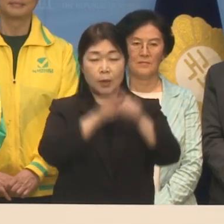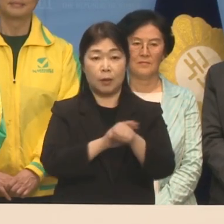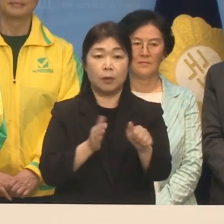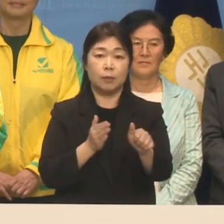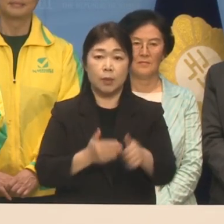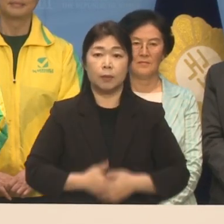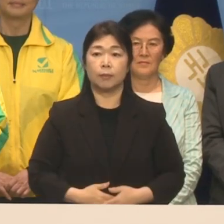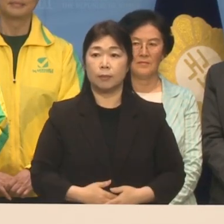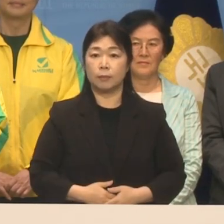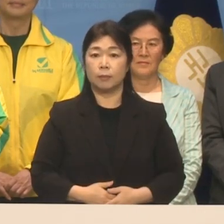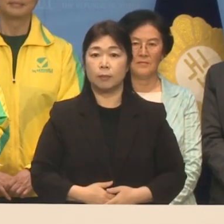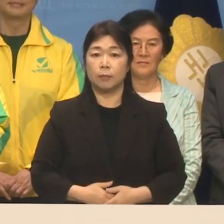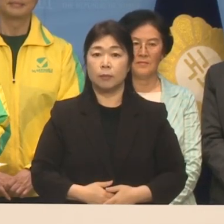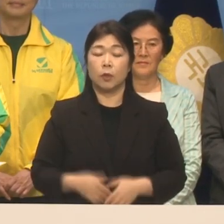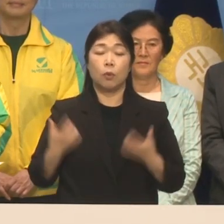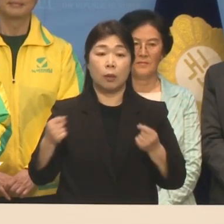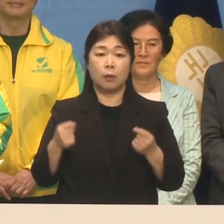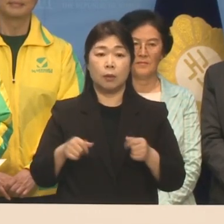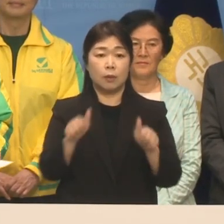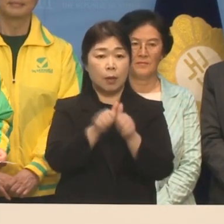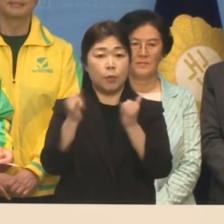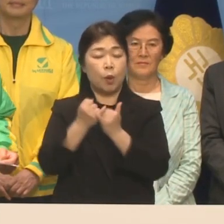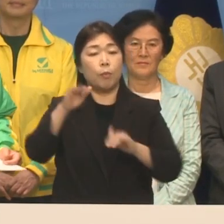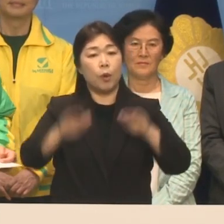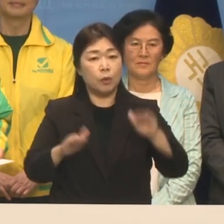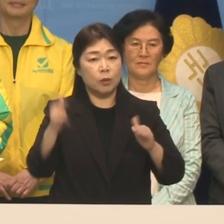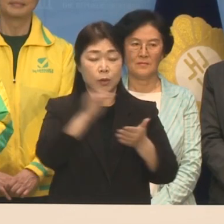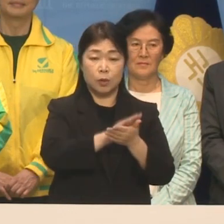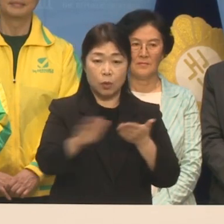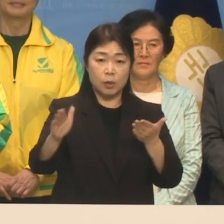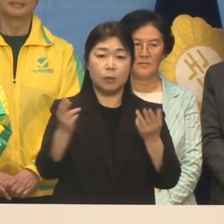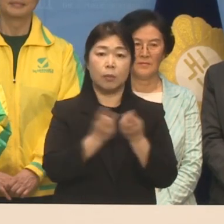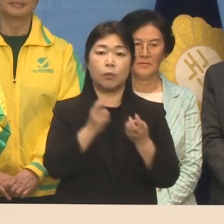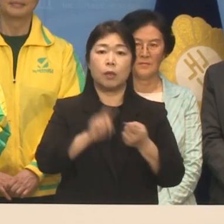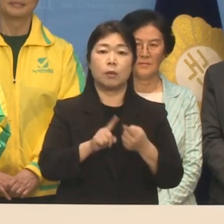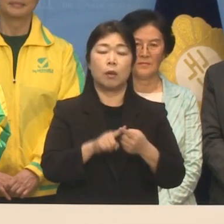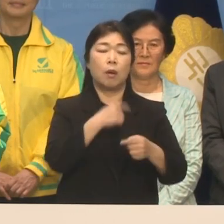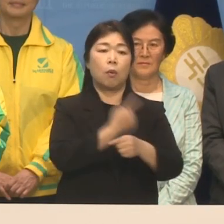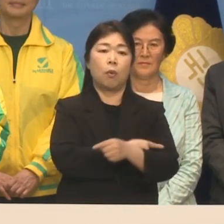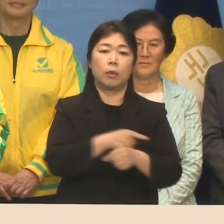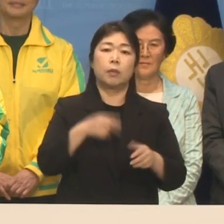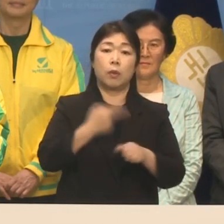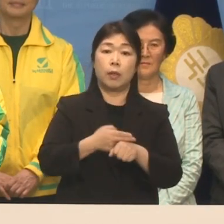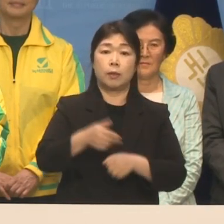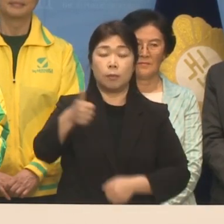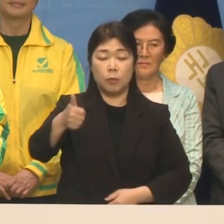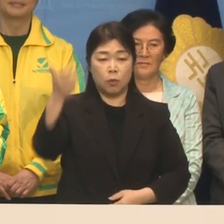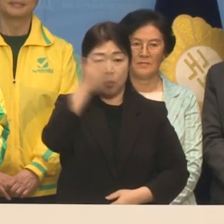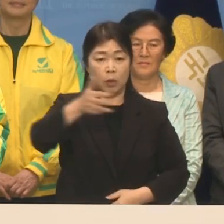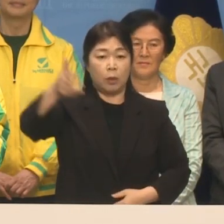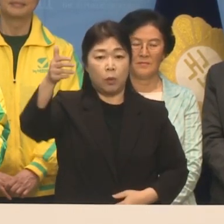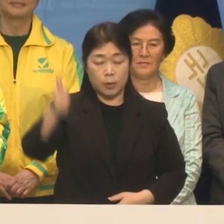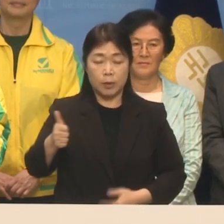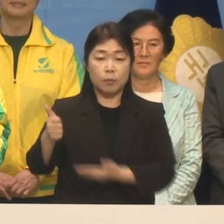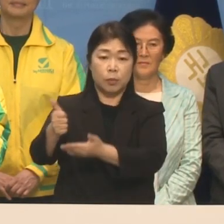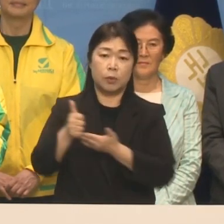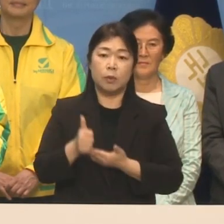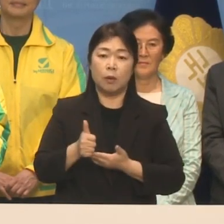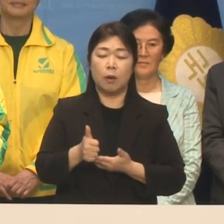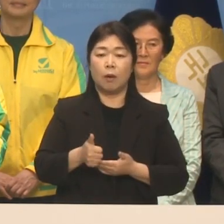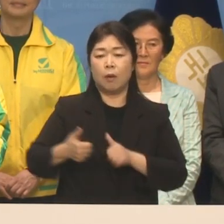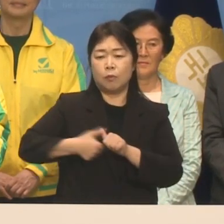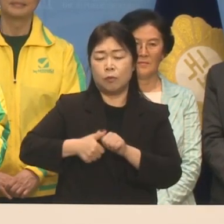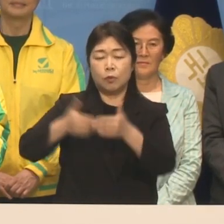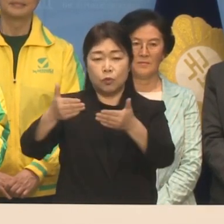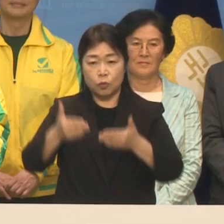다하겠습니다. 그러한 녹색정의당 성평등 정치의 길에 권김현영 선생의 후원회장으로서 아낌없는 조언을